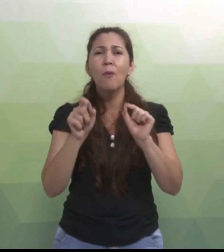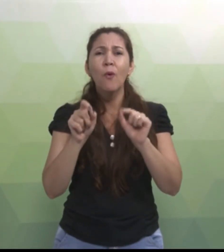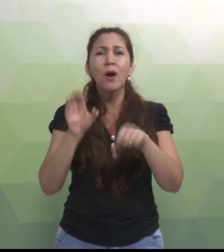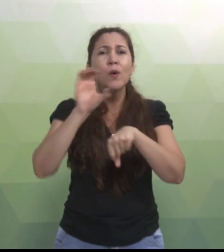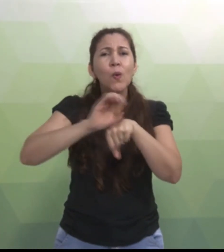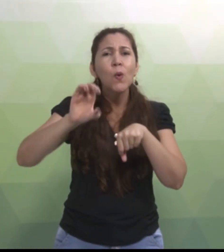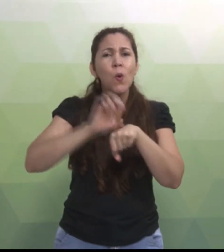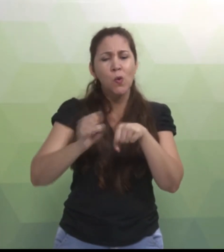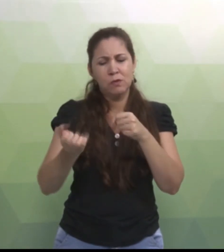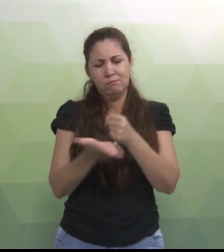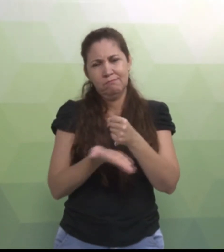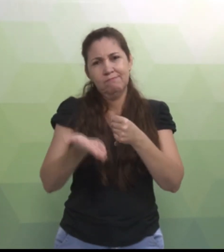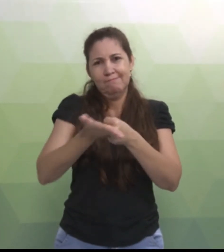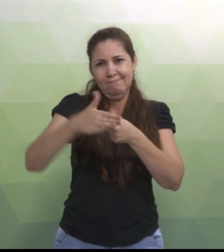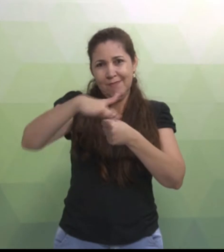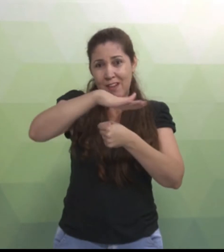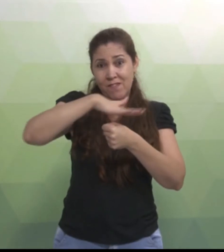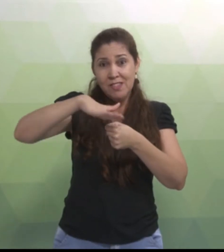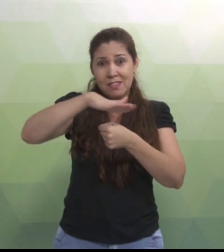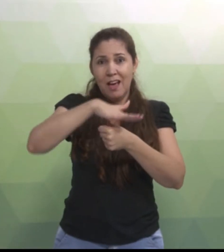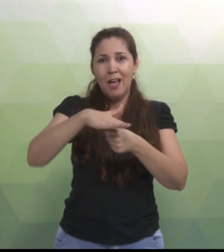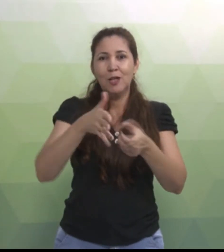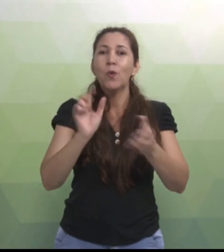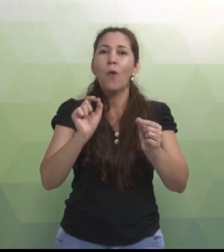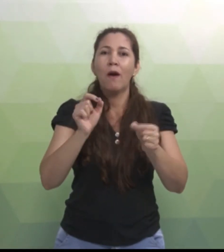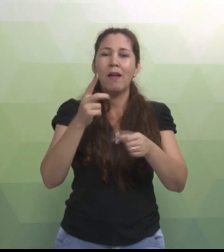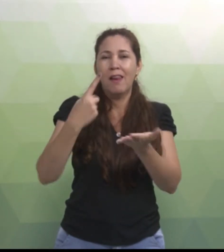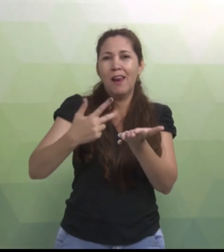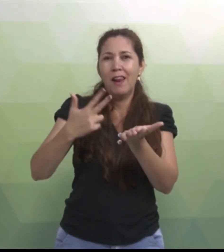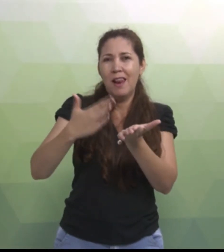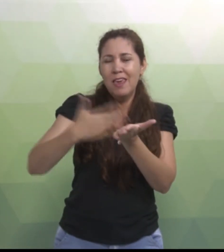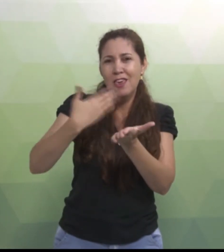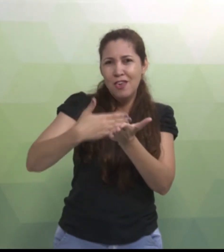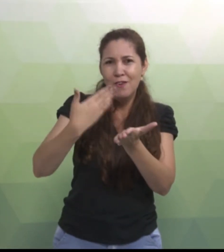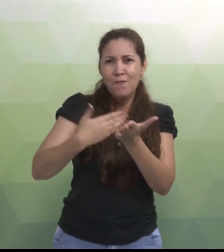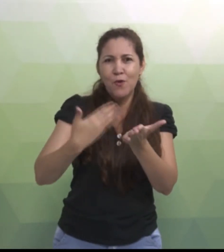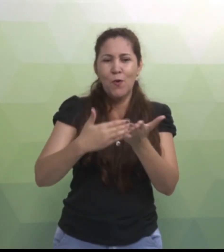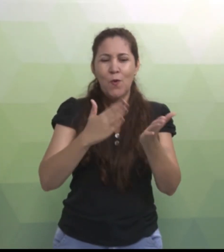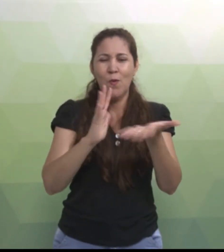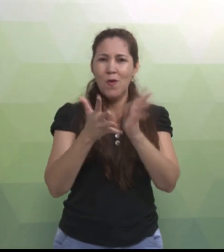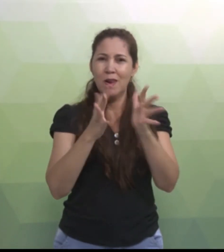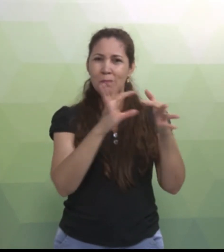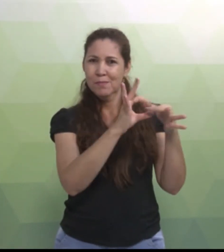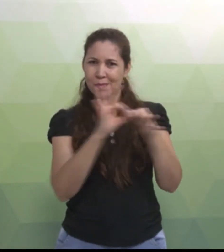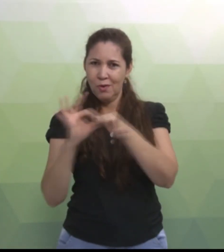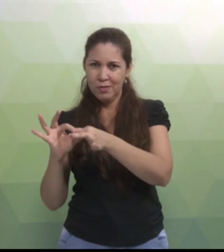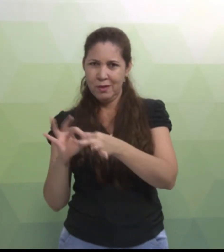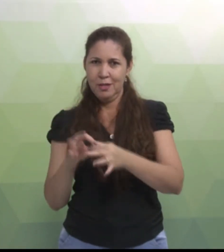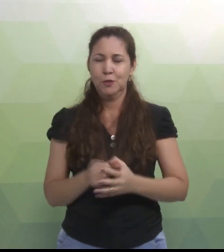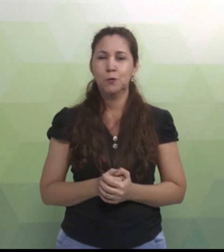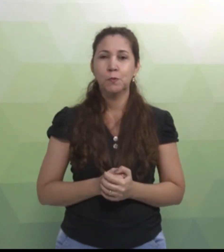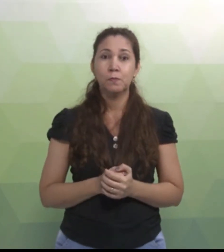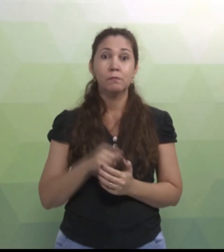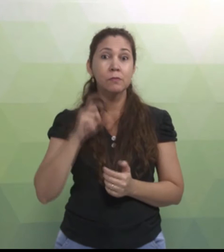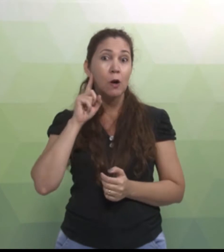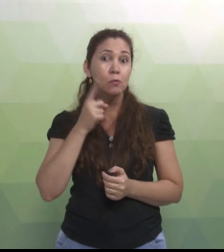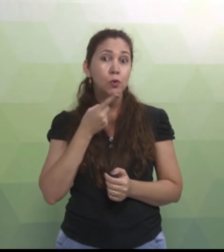Eram os cursos básico, intermediário e avançado, com material Libras em contexto. Então,